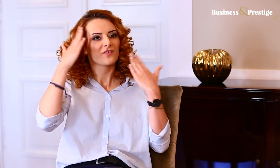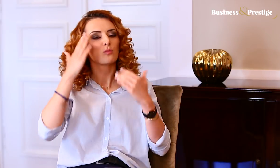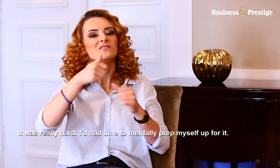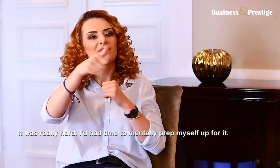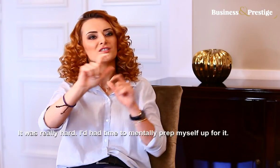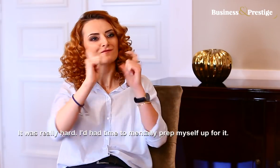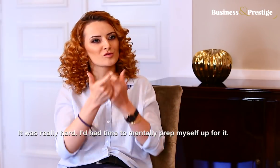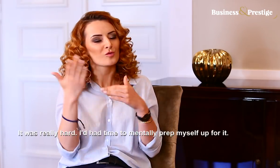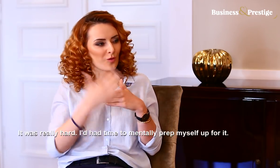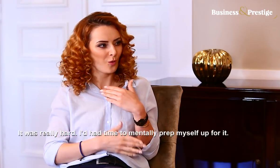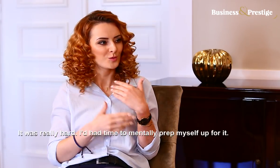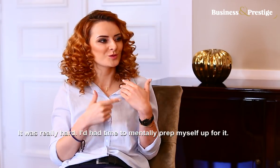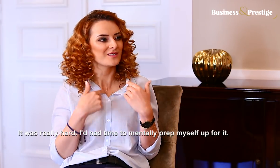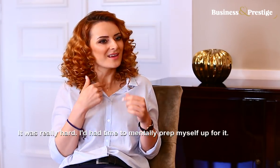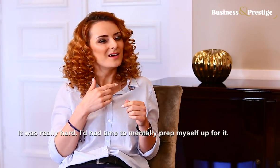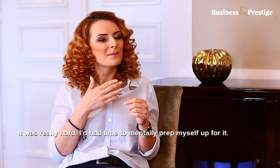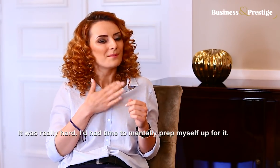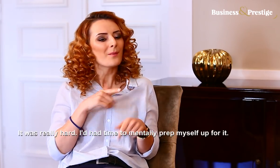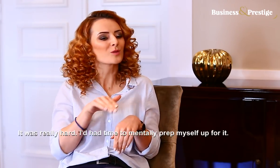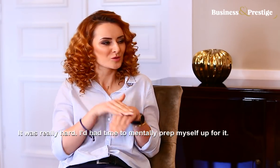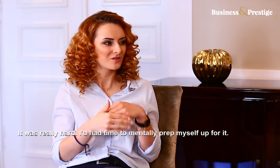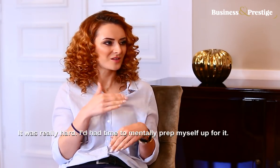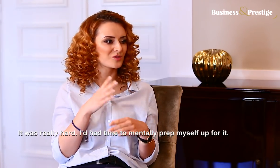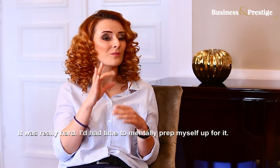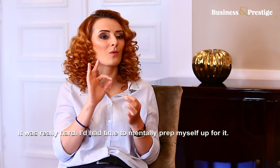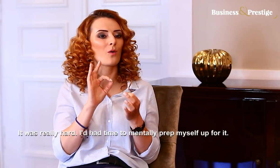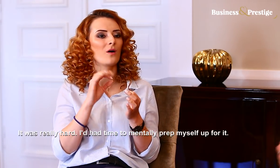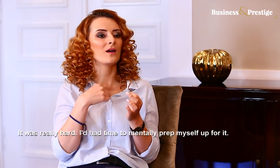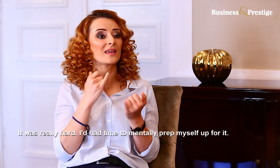To było ciężkie, to było bardzo ciężkie.